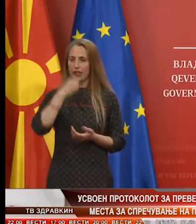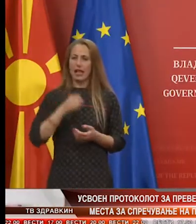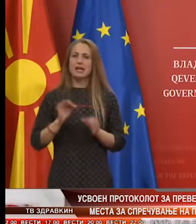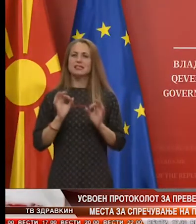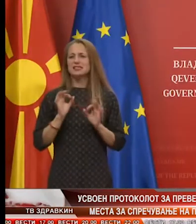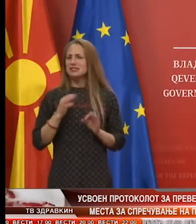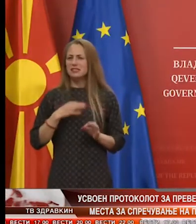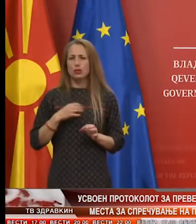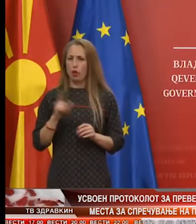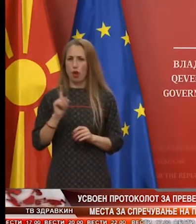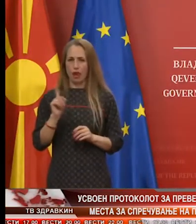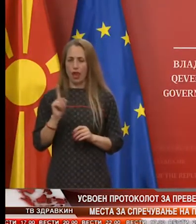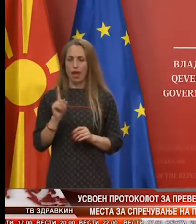не.